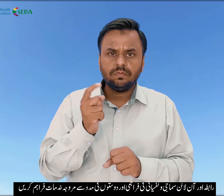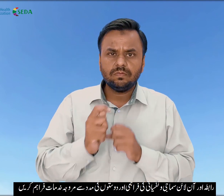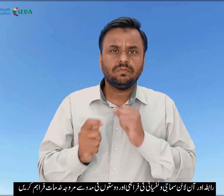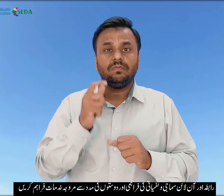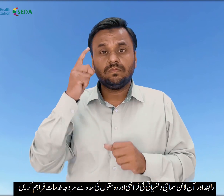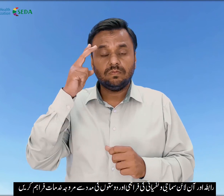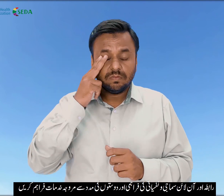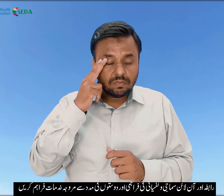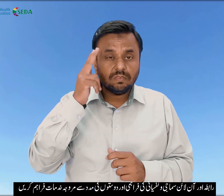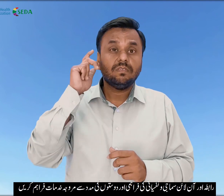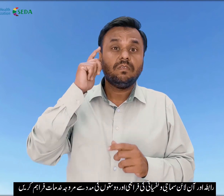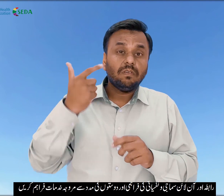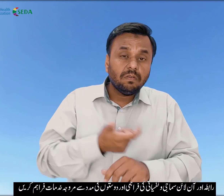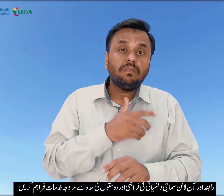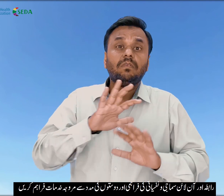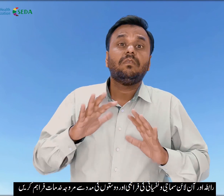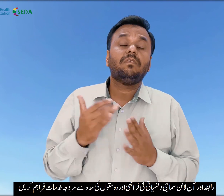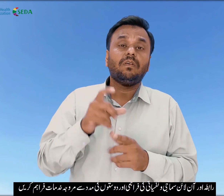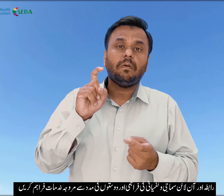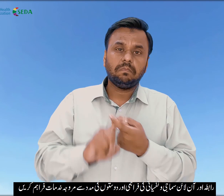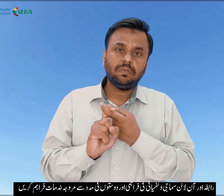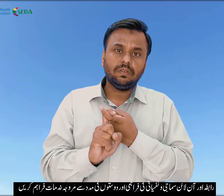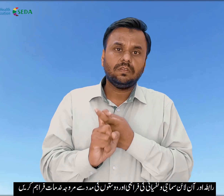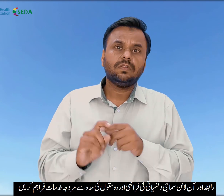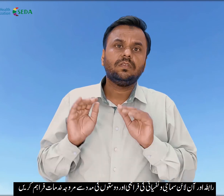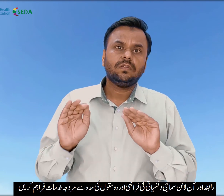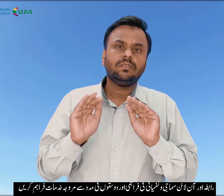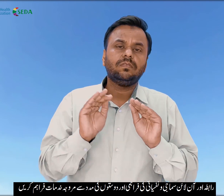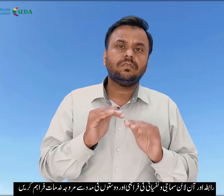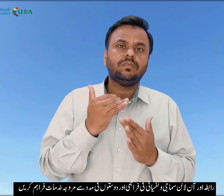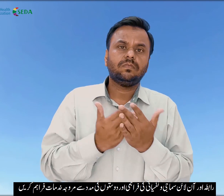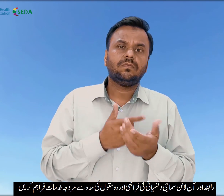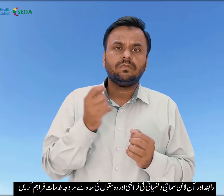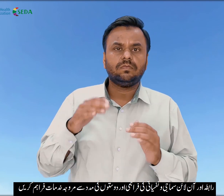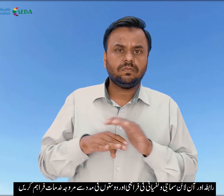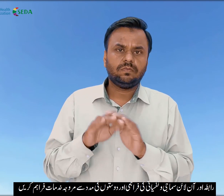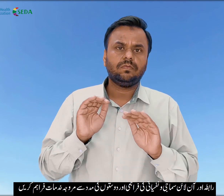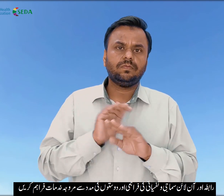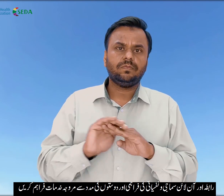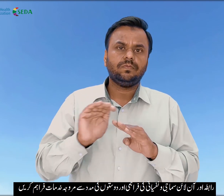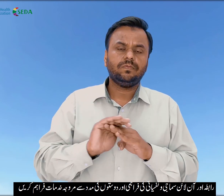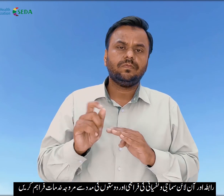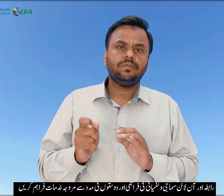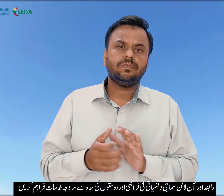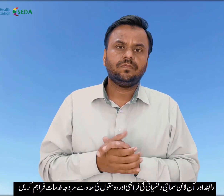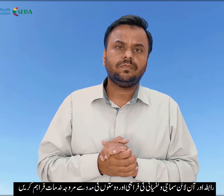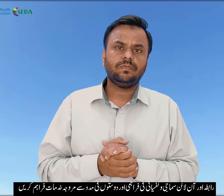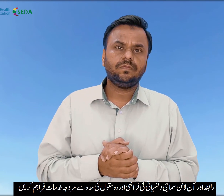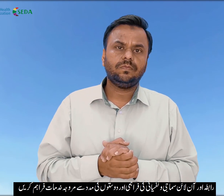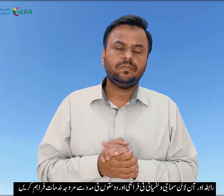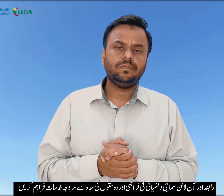سماجی و نفسیاتی کی فراہمی اور دوستوں کی مدد سے مروجہ خدمات فراہم کریں۔